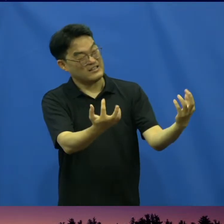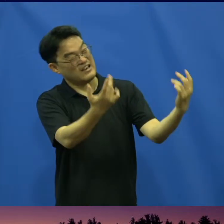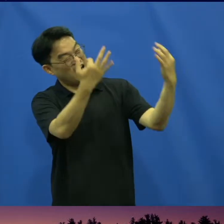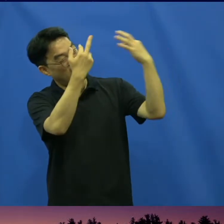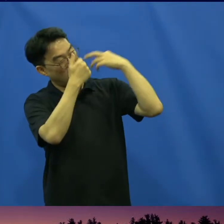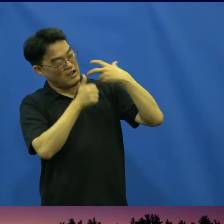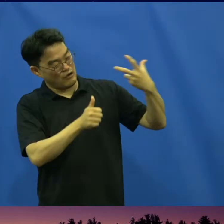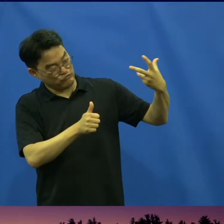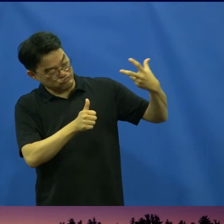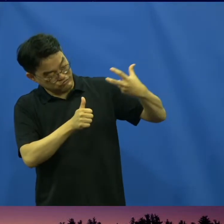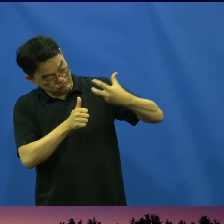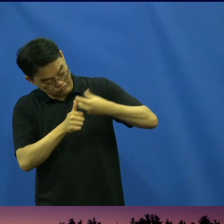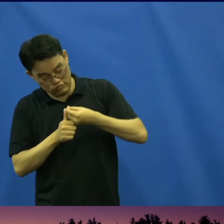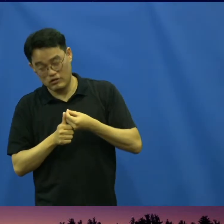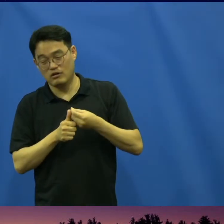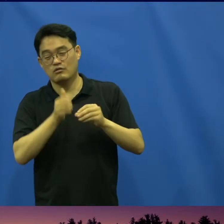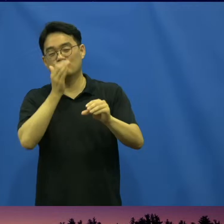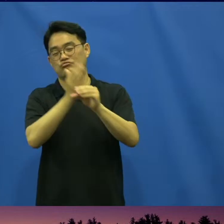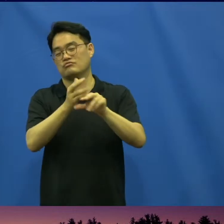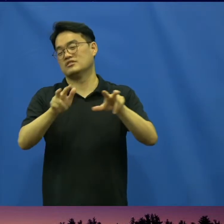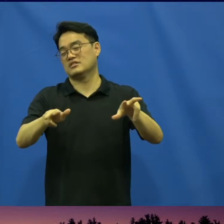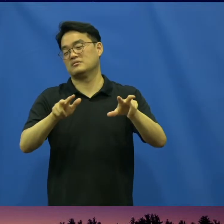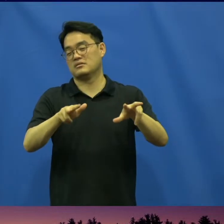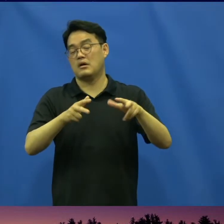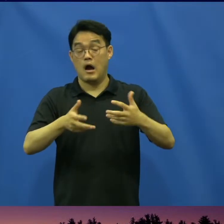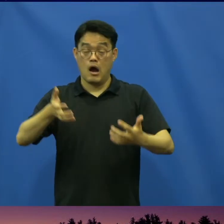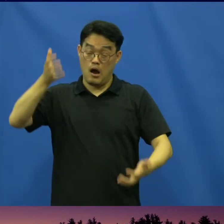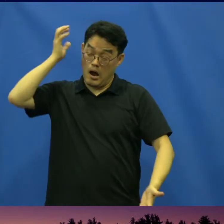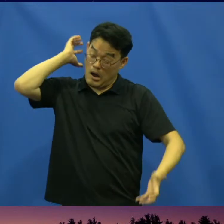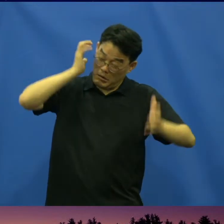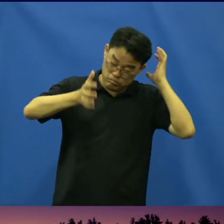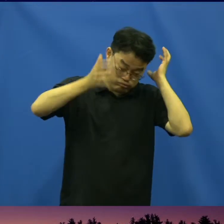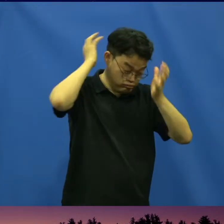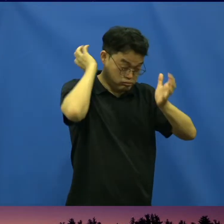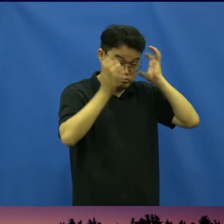그래서 전도서에서 계속 죽음에 대한 인식을 시켜줘요.